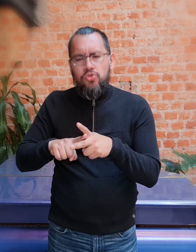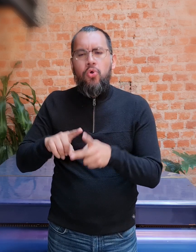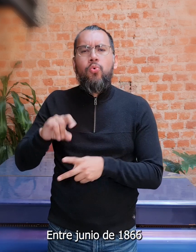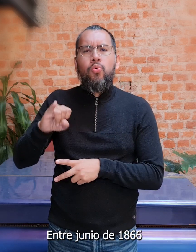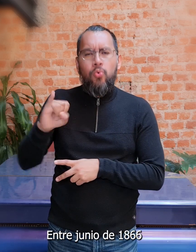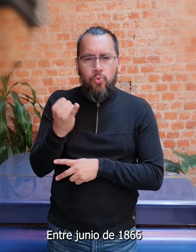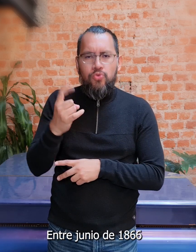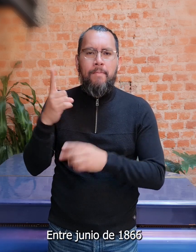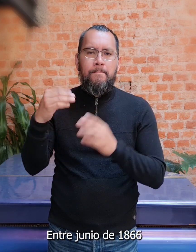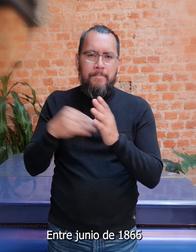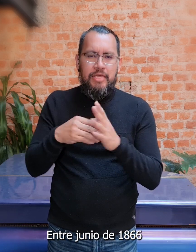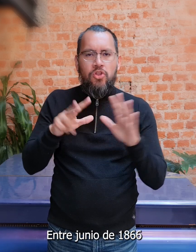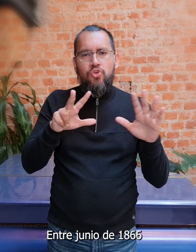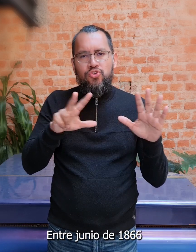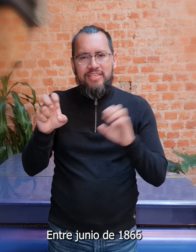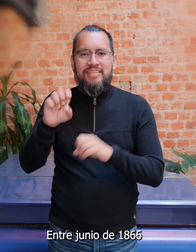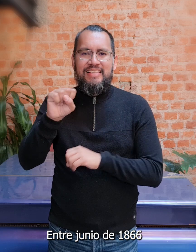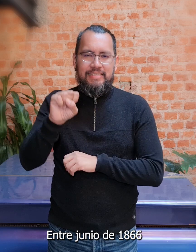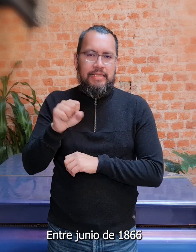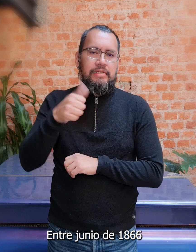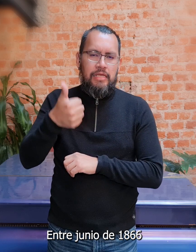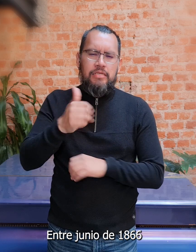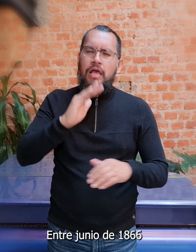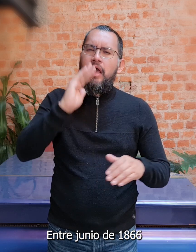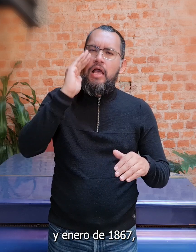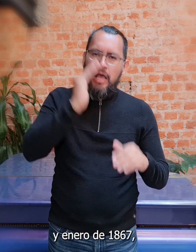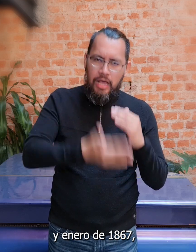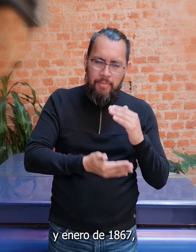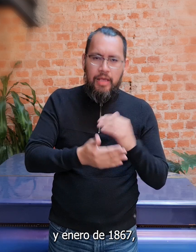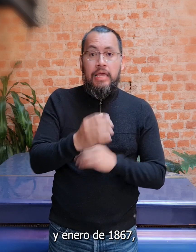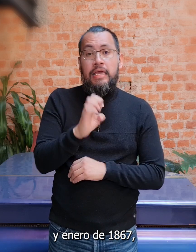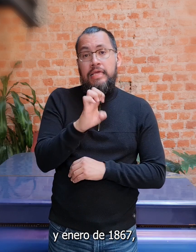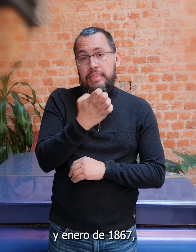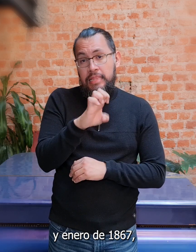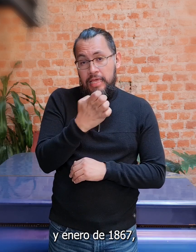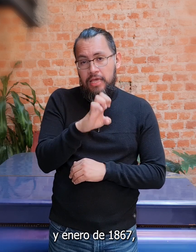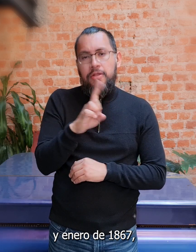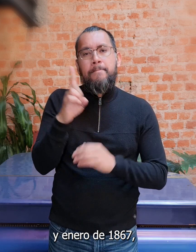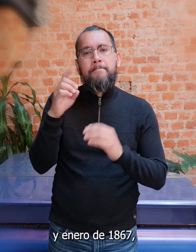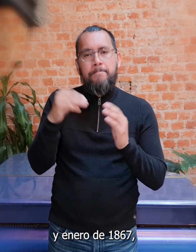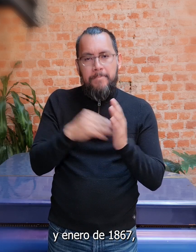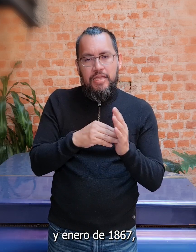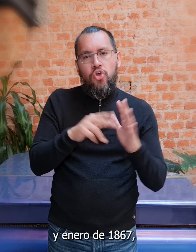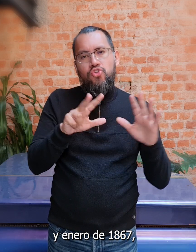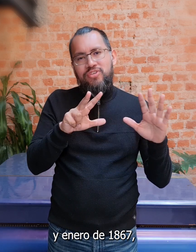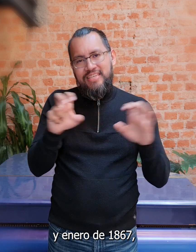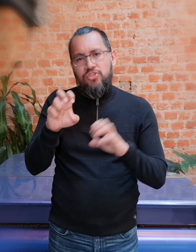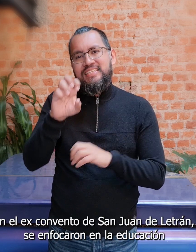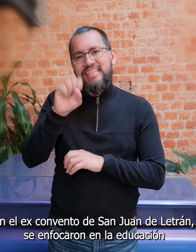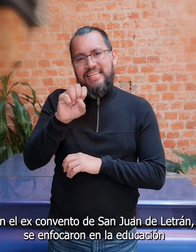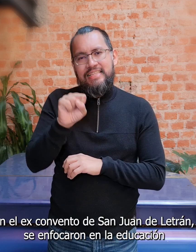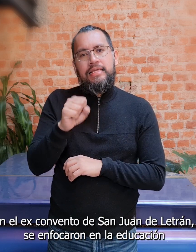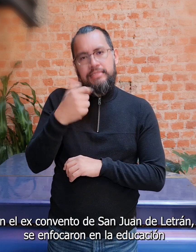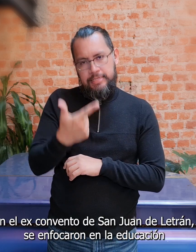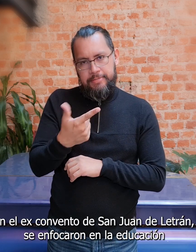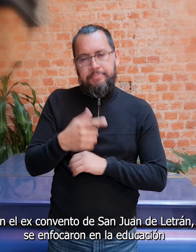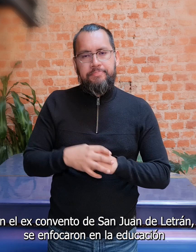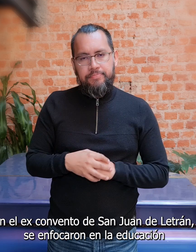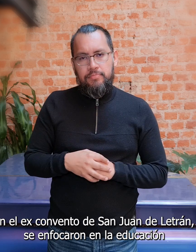Entre junio de 1866 y enero de 1867, en el exconvento de San Juan